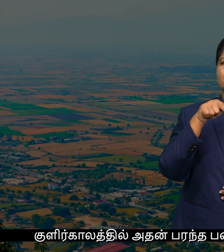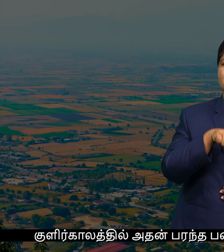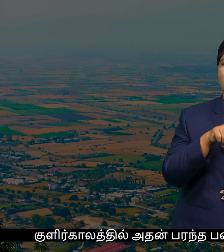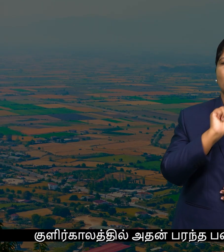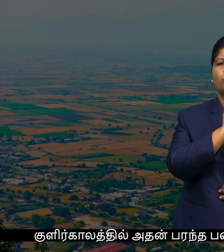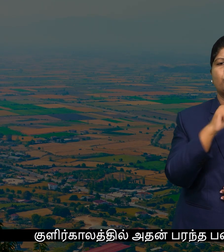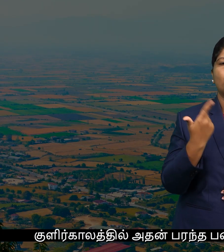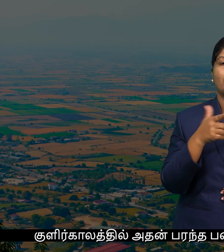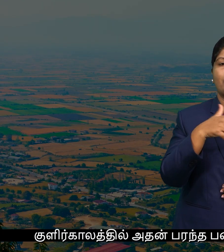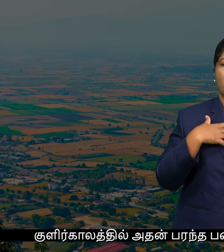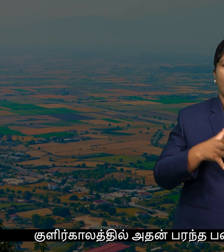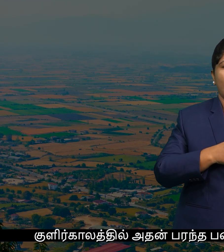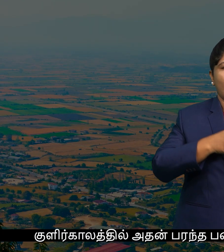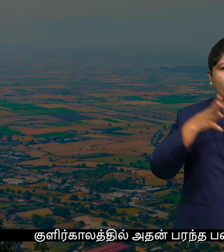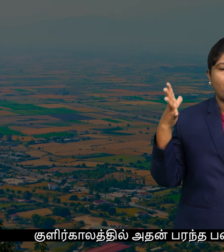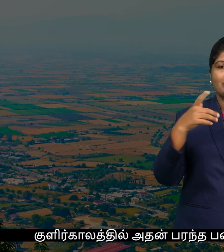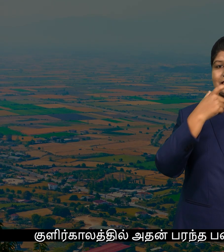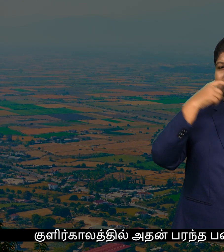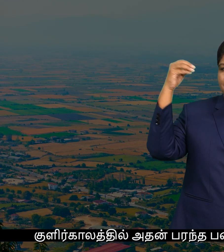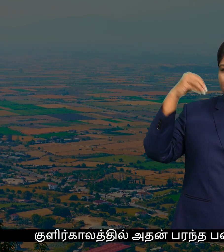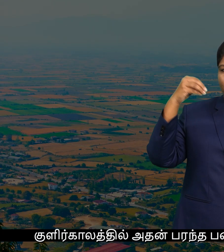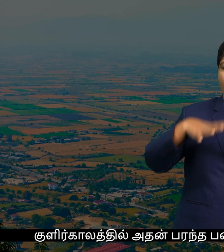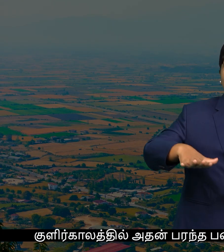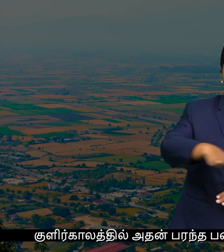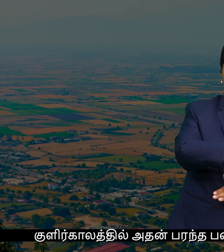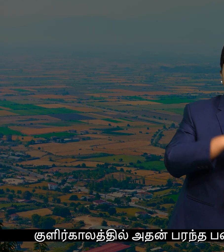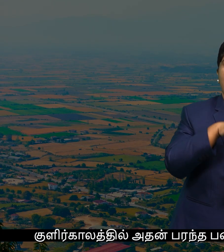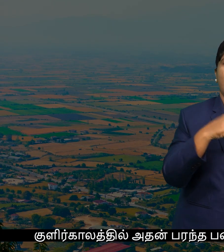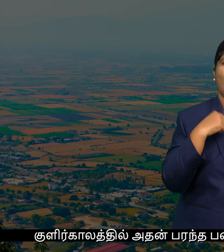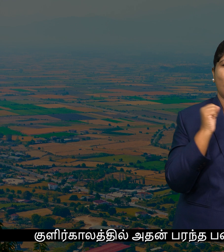குளிர்காலத்தில் அதன் பரந்த பனி சமவெளிகளுக்கு பெயர் பெற்றது.